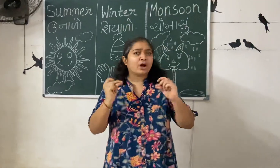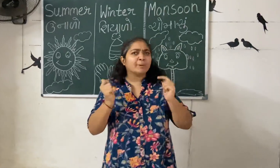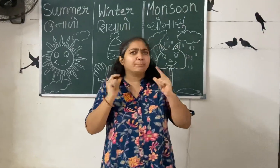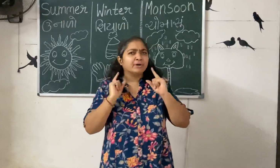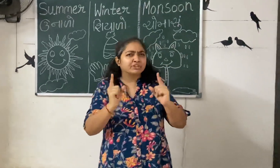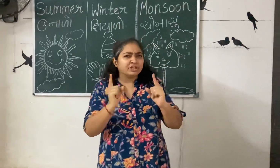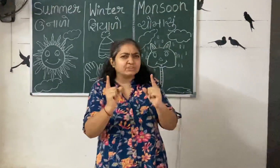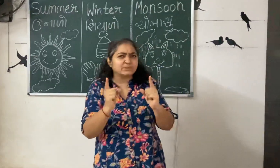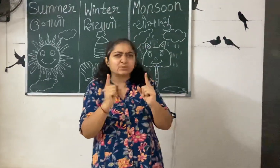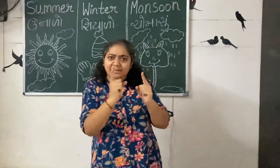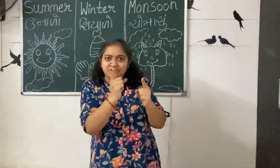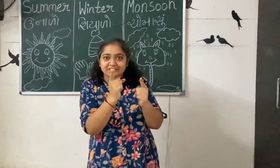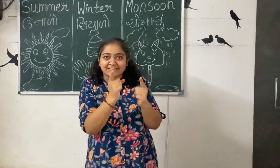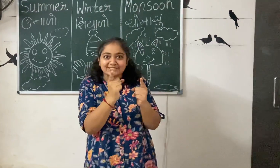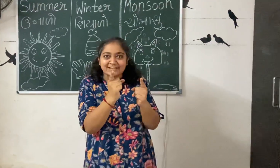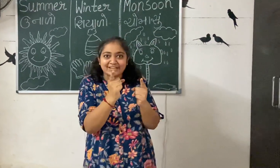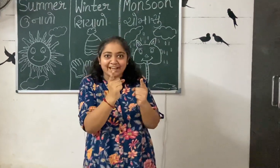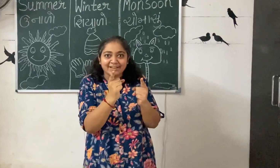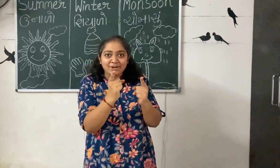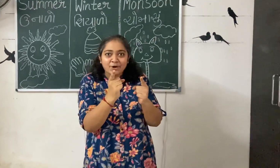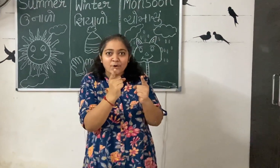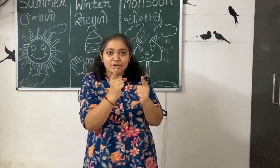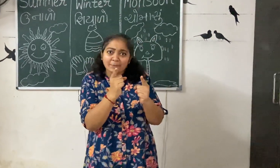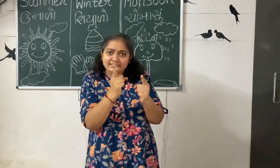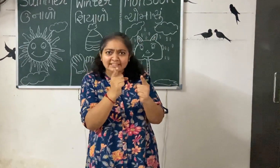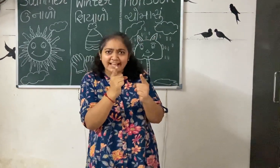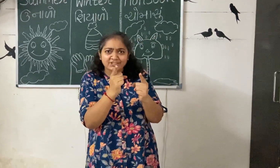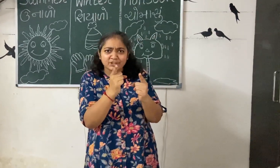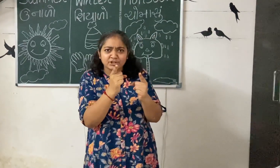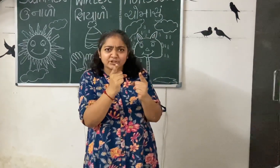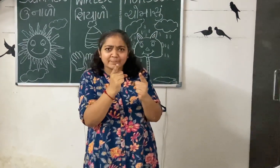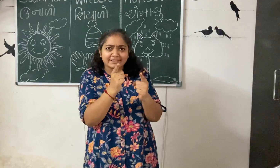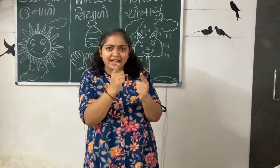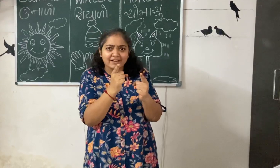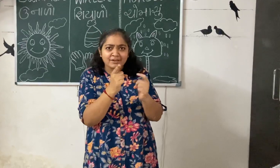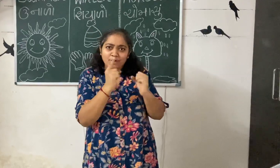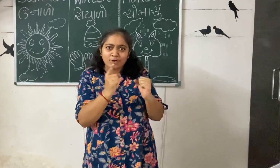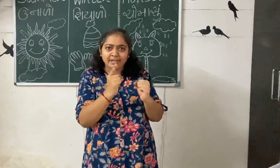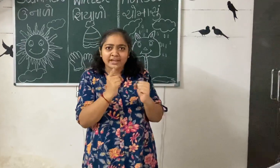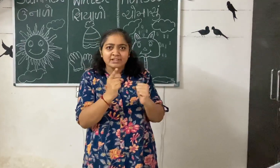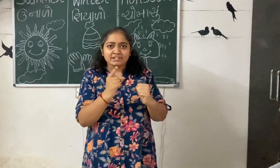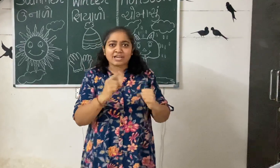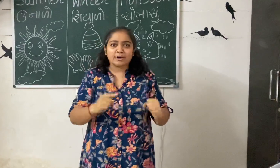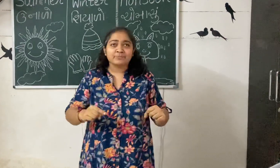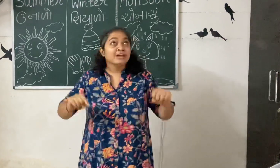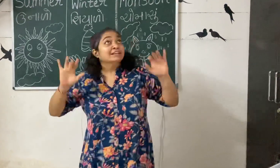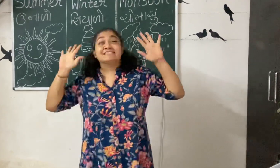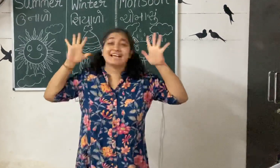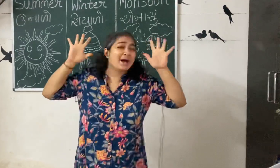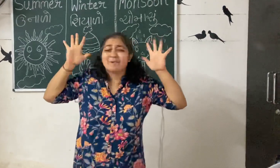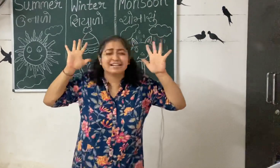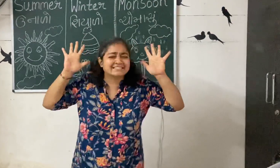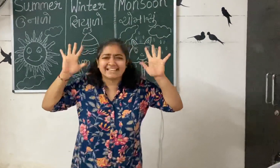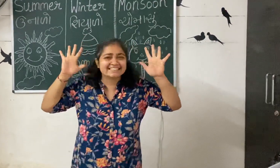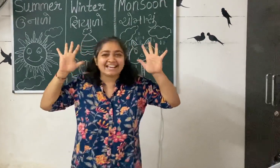आपराग बदी जो अक्षिन साहके सीखे okay, मरे साथ action कर सो ना, बद्दा, okay, चलो, summer season,